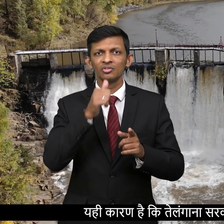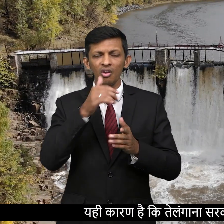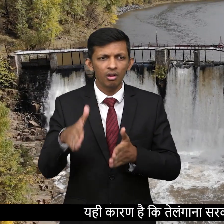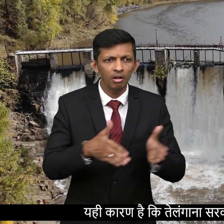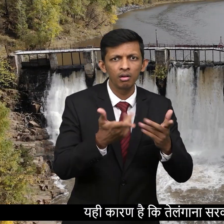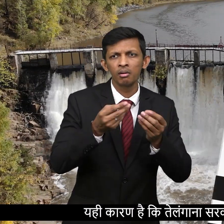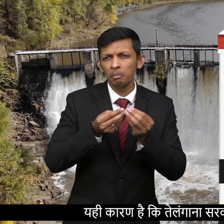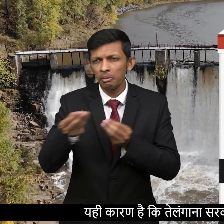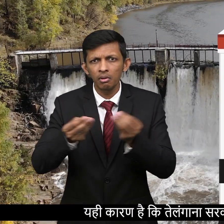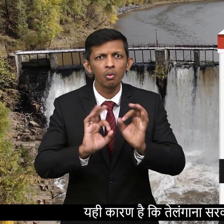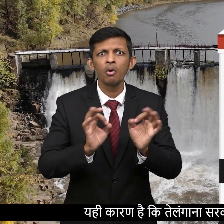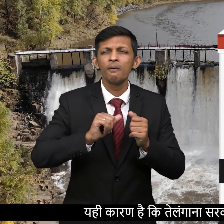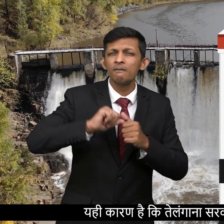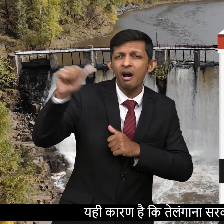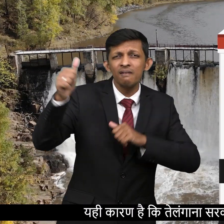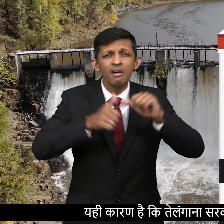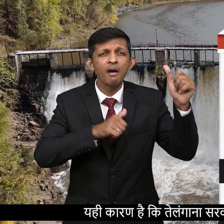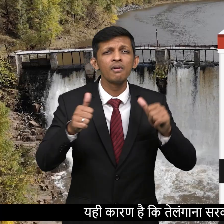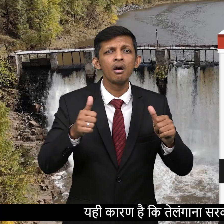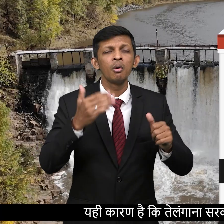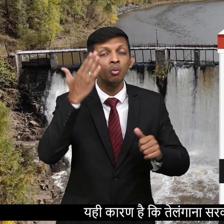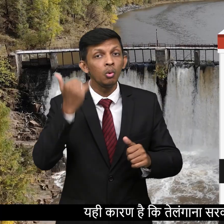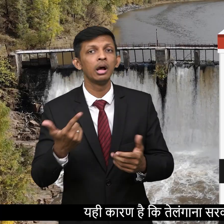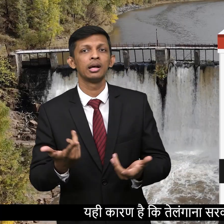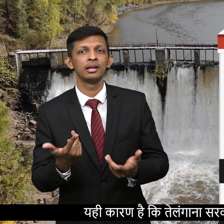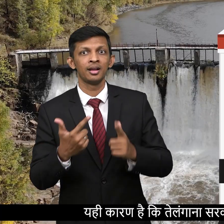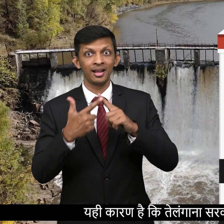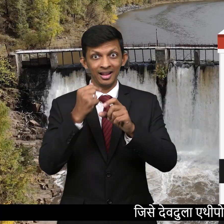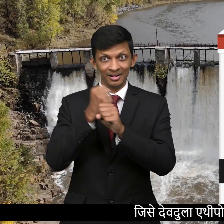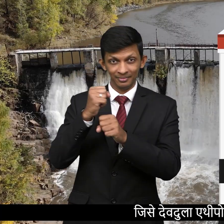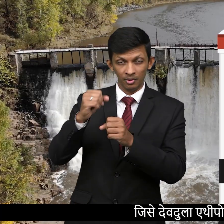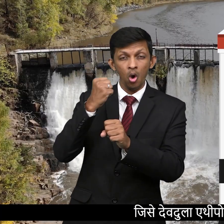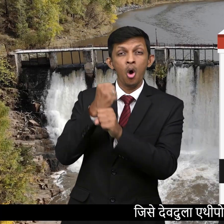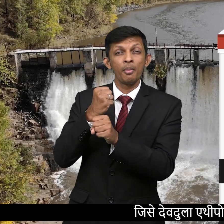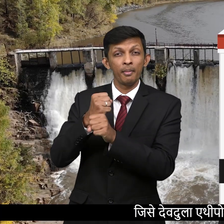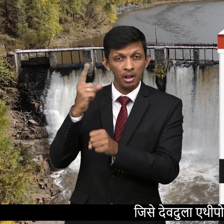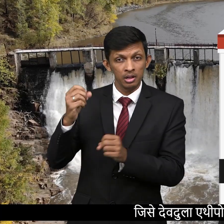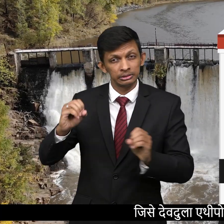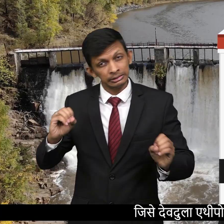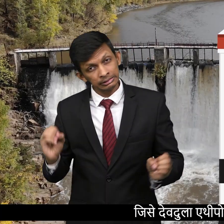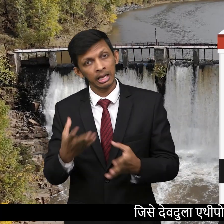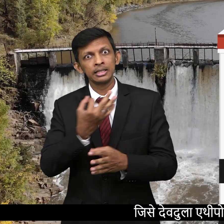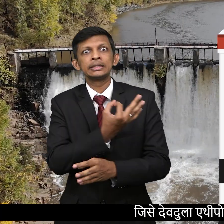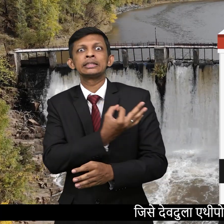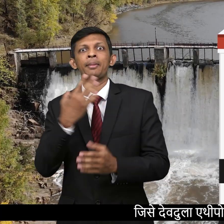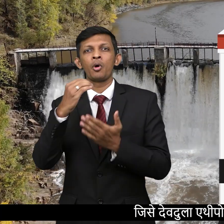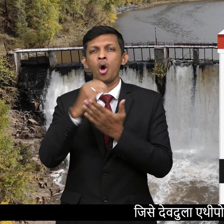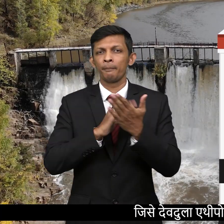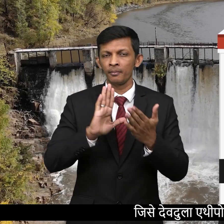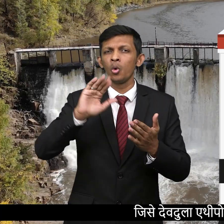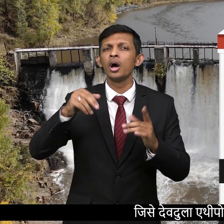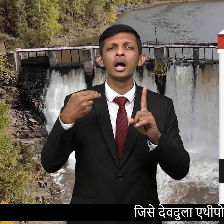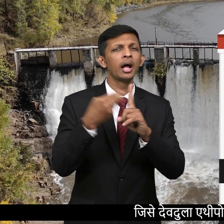यही कारण है कि तेलंगाना सरकार ने एक विशेष कार्यक्रम शुरू किया, जिसे देवतुला एथी